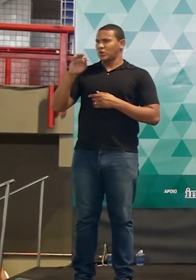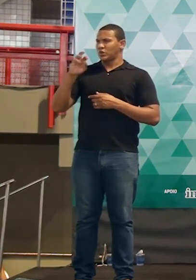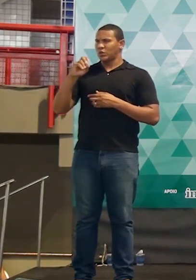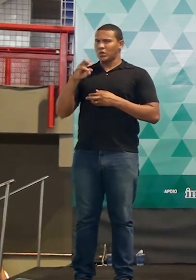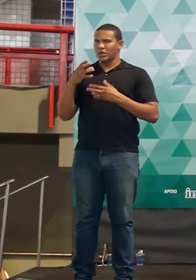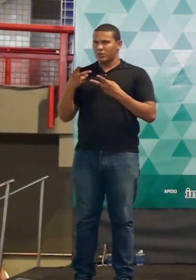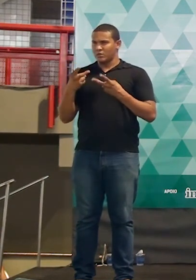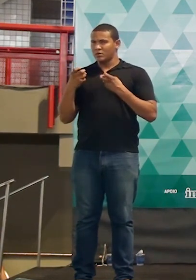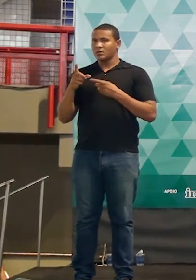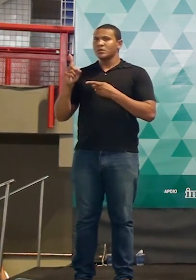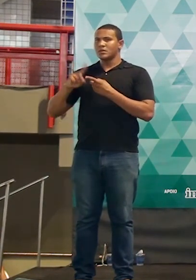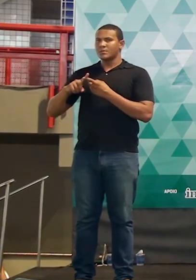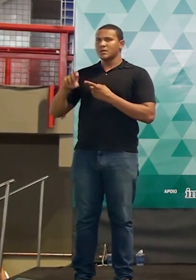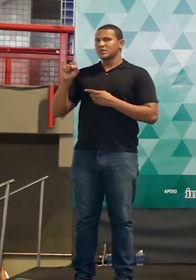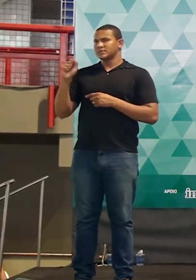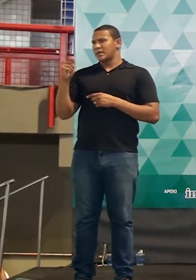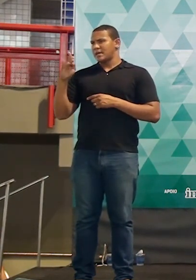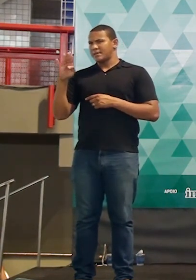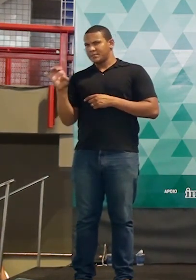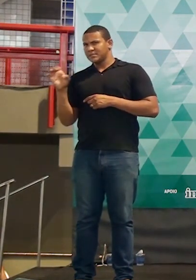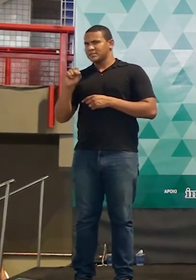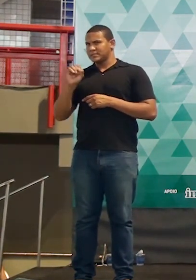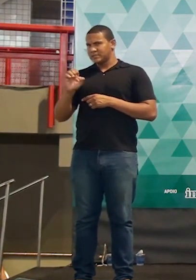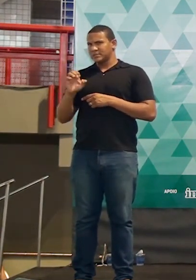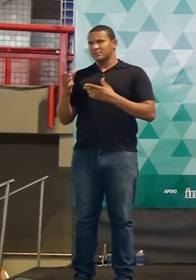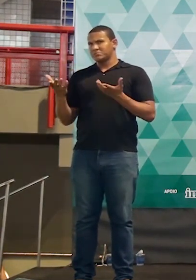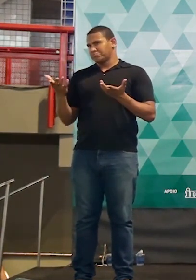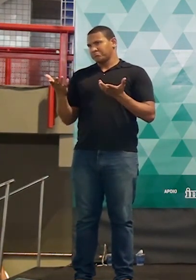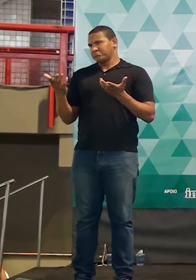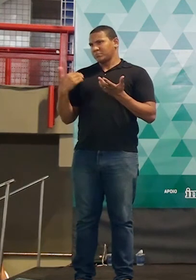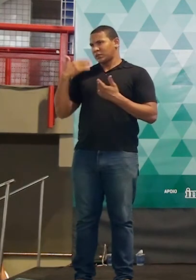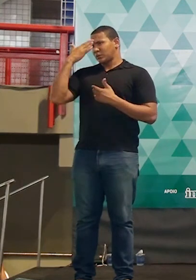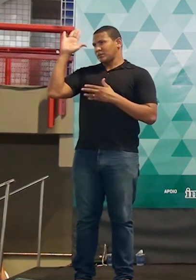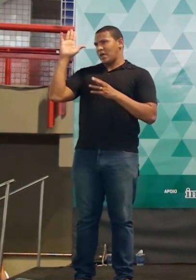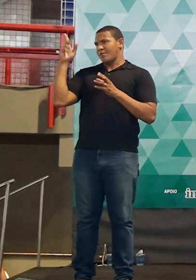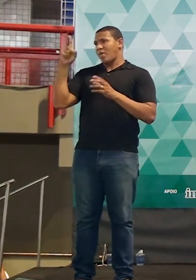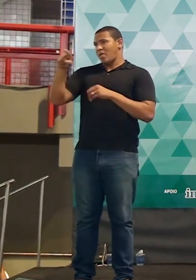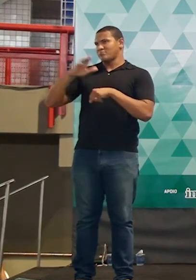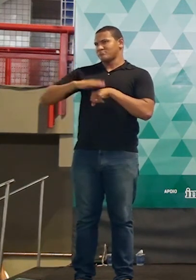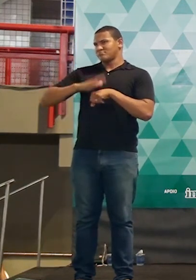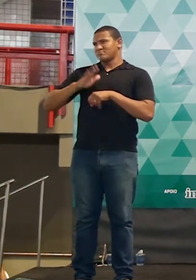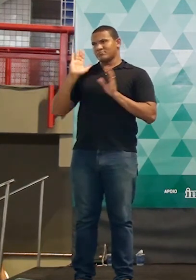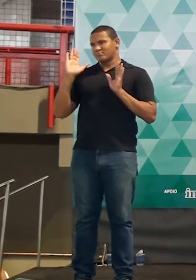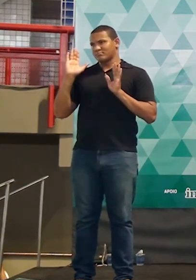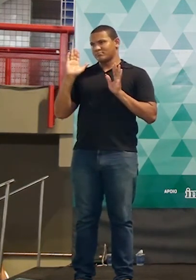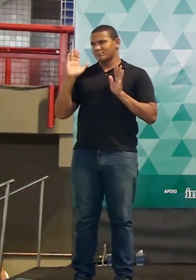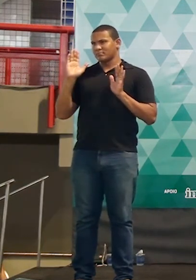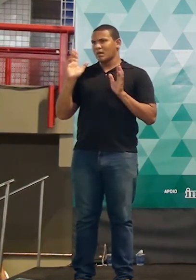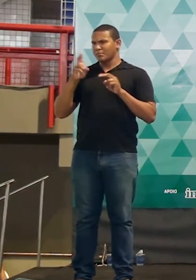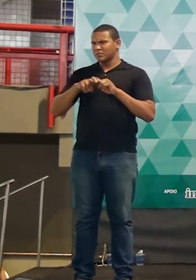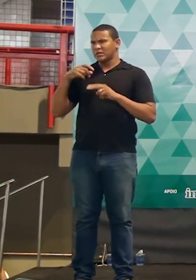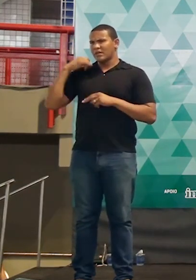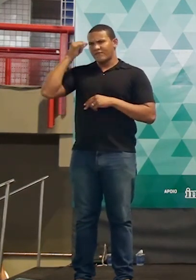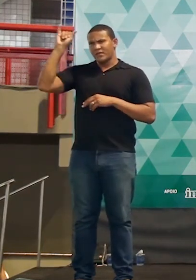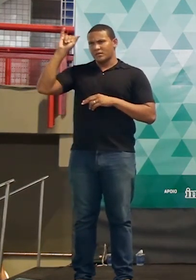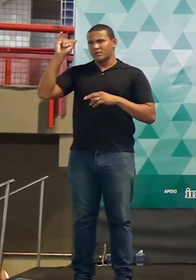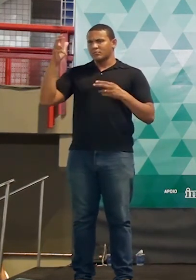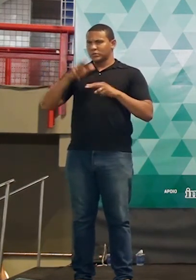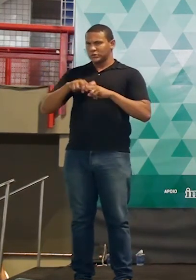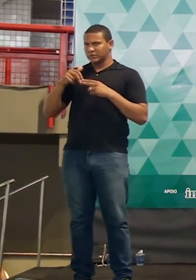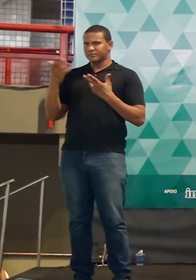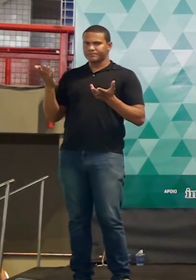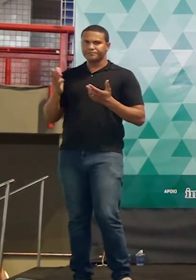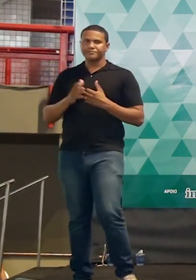sabe-se que. Tem coisa que você botou no texto que o corretor não sabe não, é você que está dizendo. Então evitem, hoje em